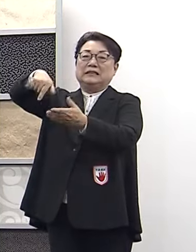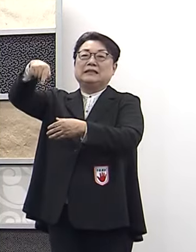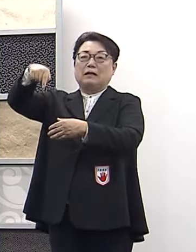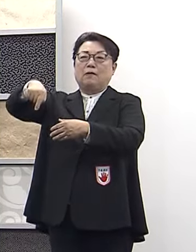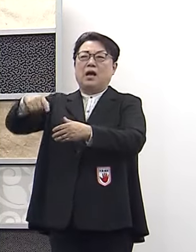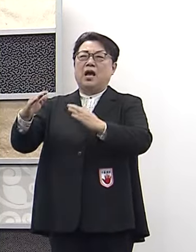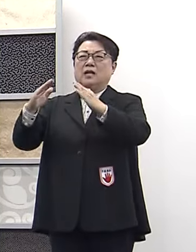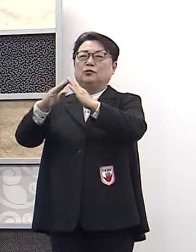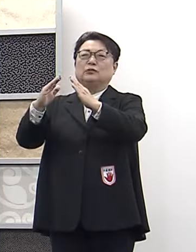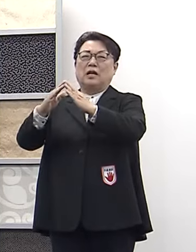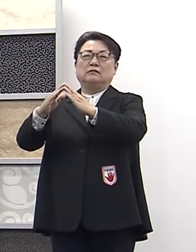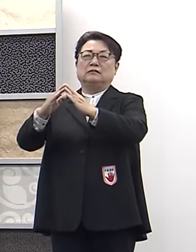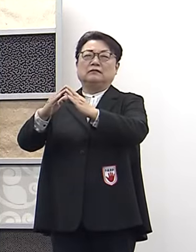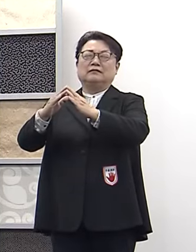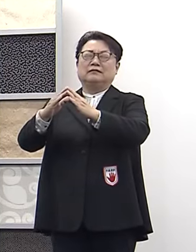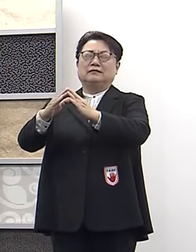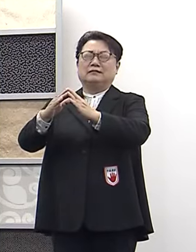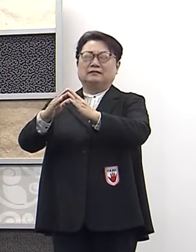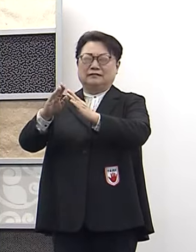住宅環境というのはもう極めてその、